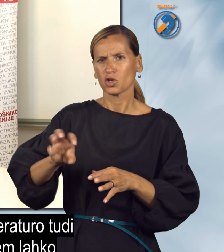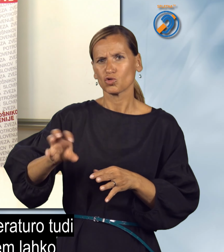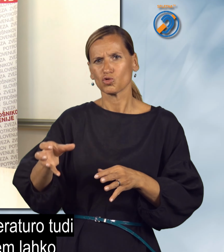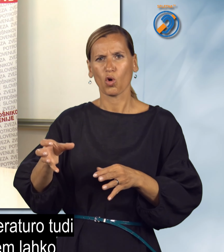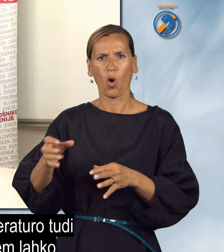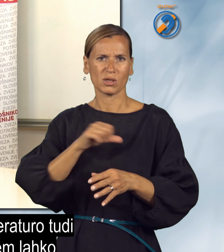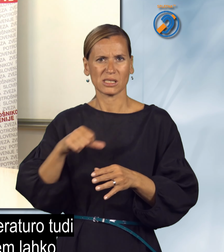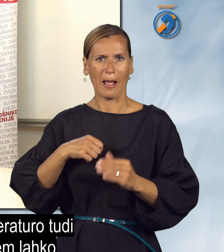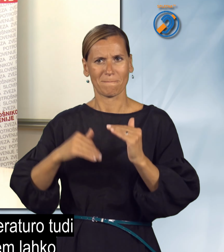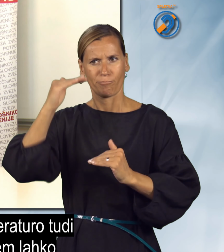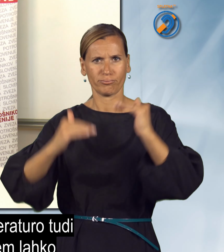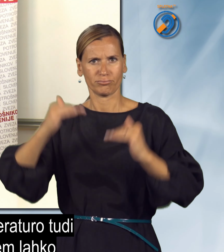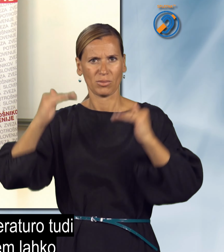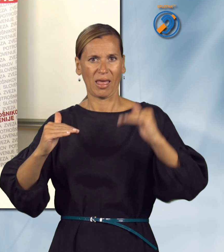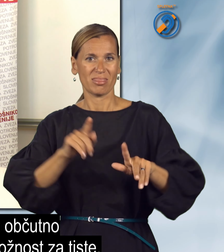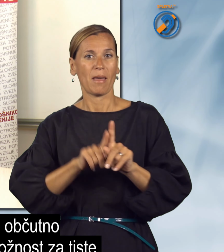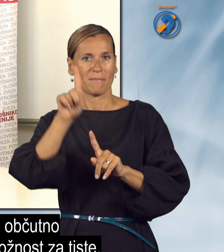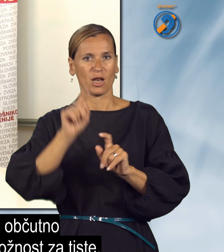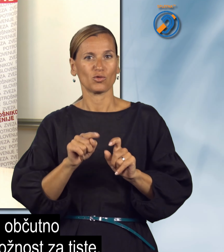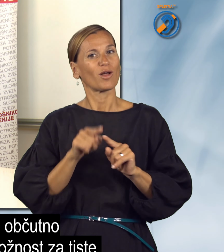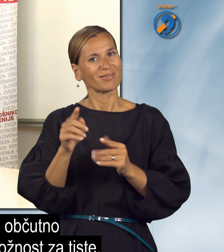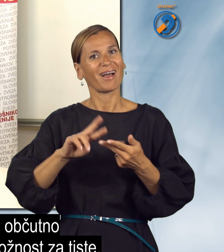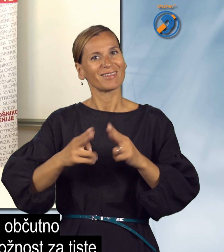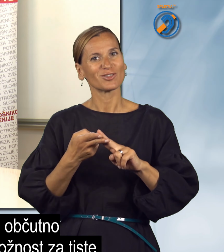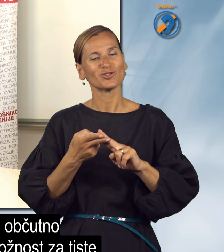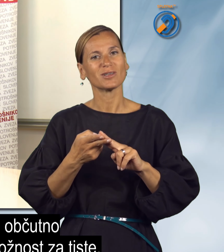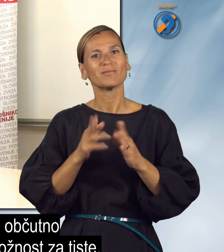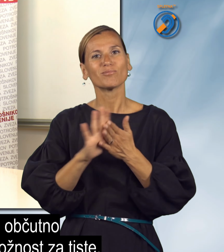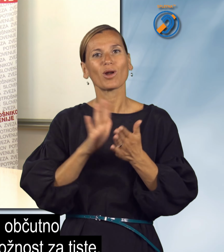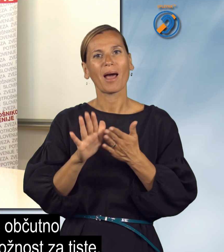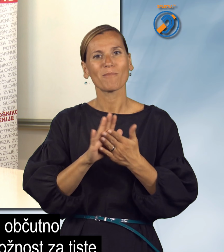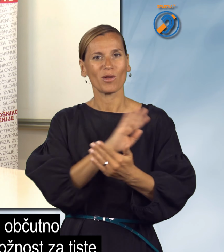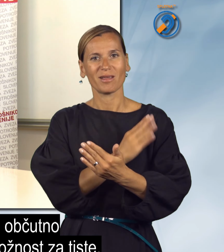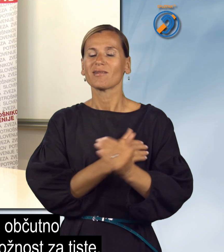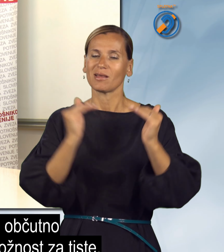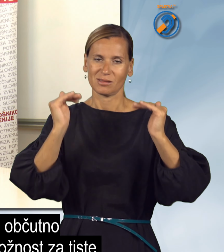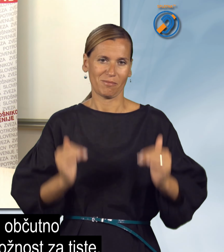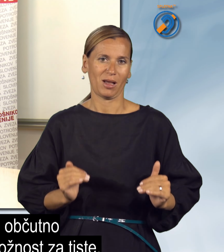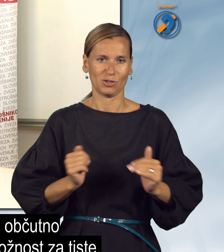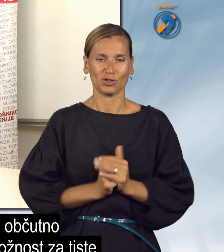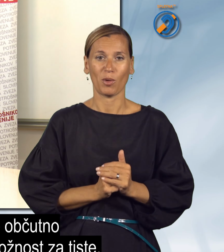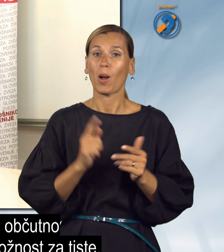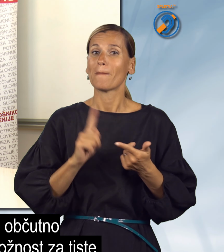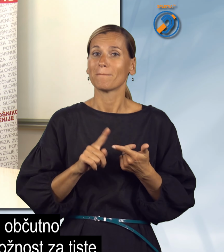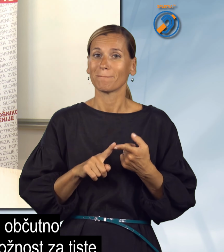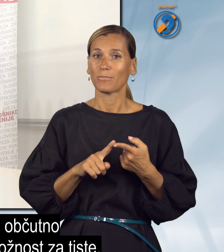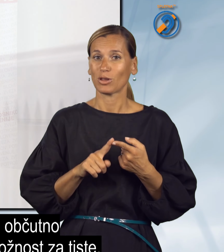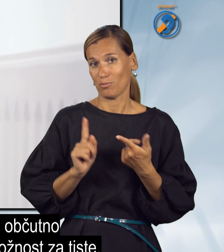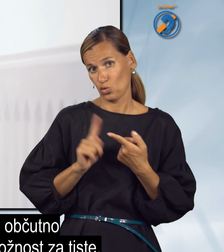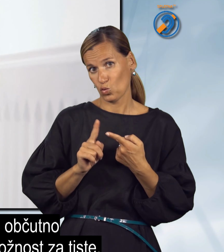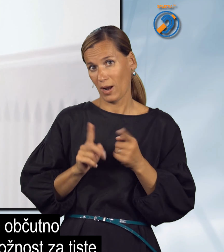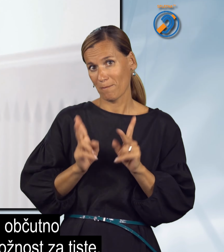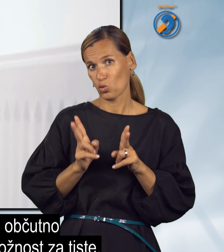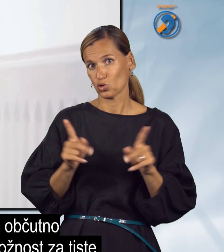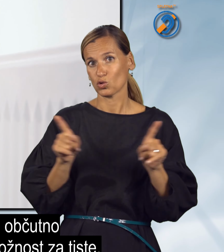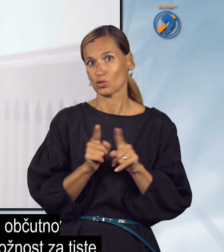nastavljeno temperaturo in s tem lahko porabo energije občutno zmanjšamo. Potem